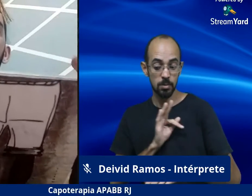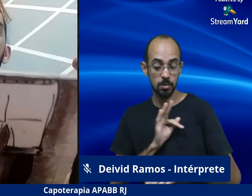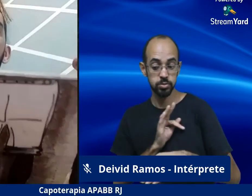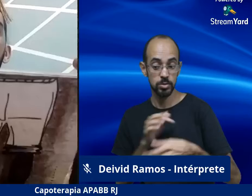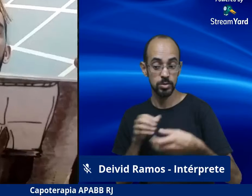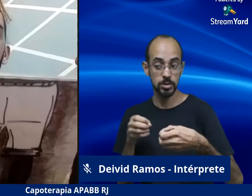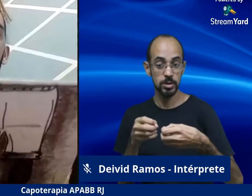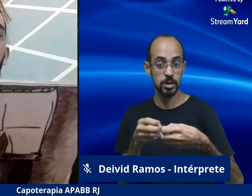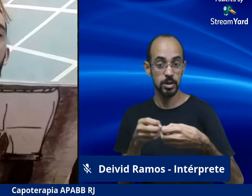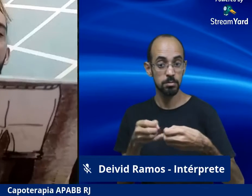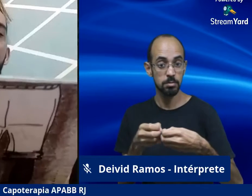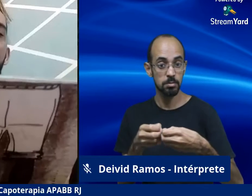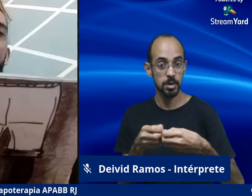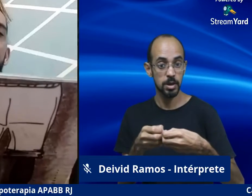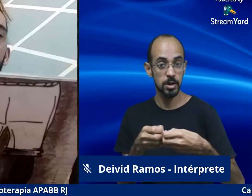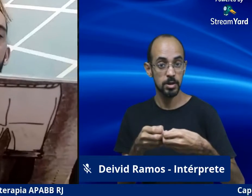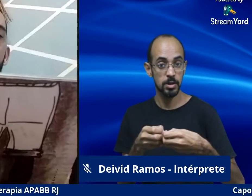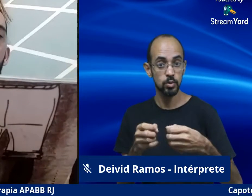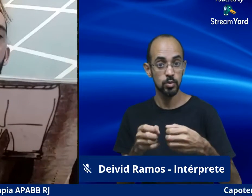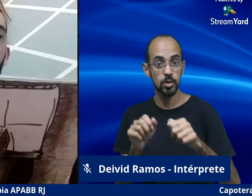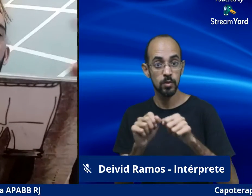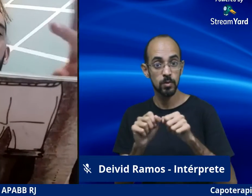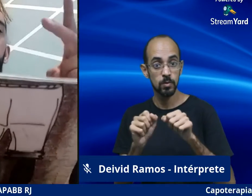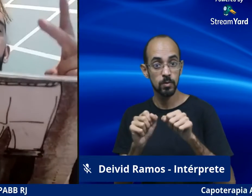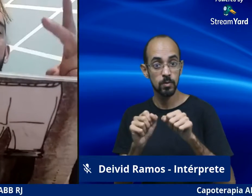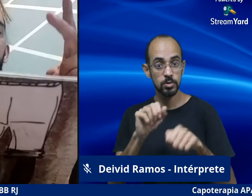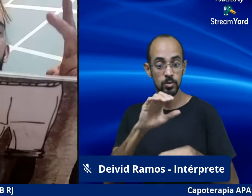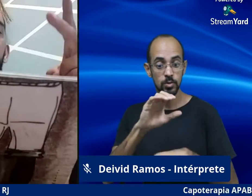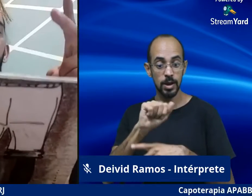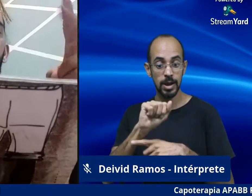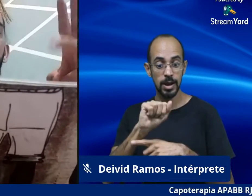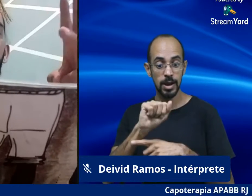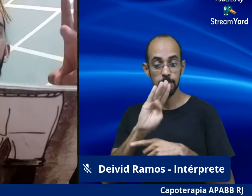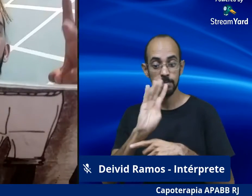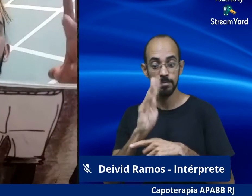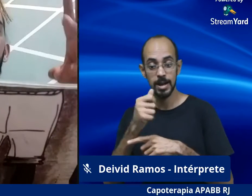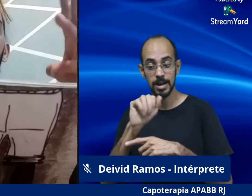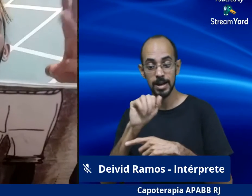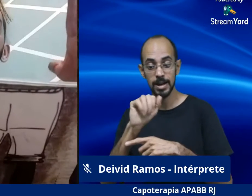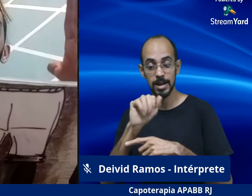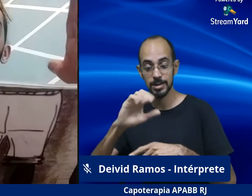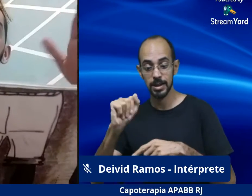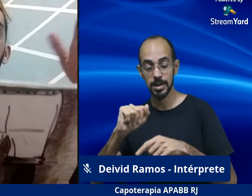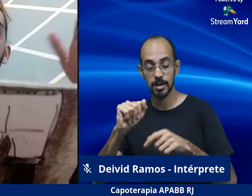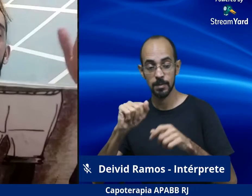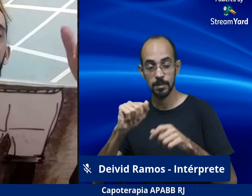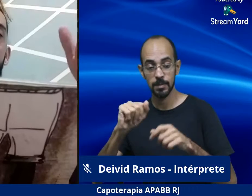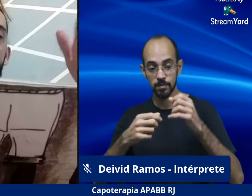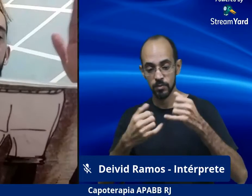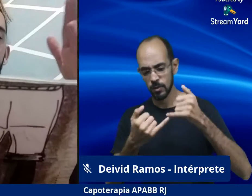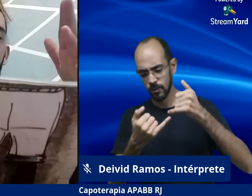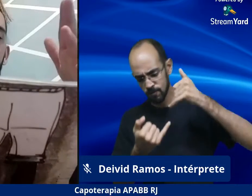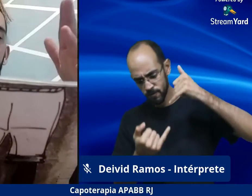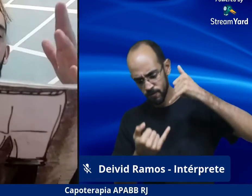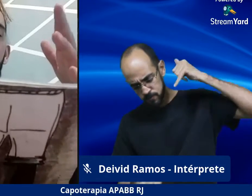com cabaça, arame, esticado em uma verga, dobrão e